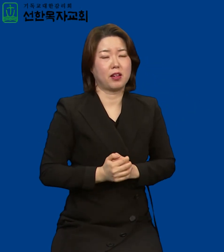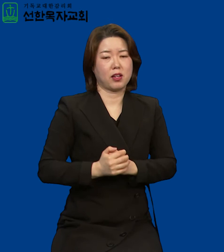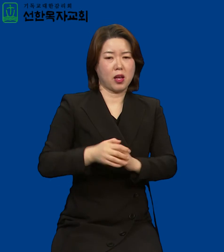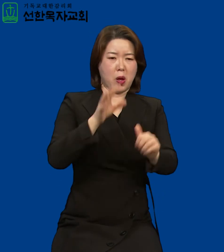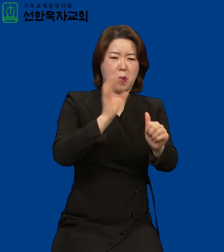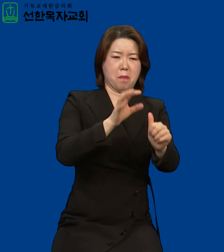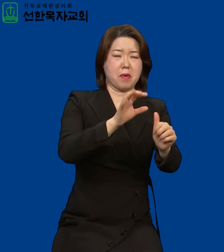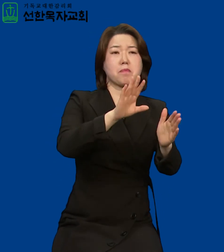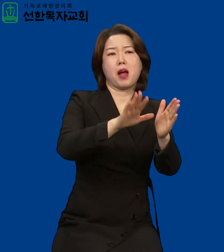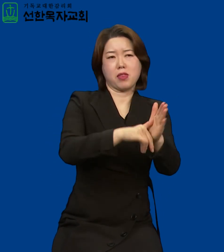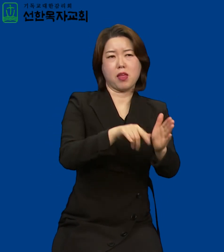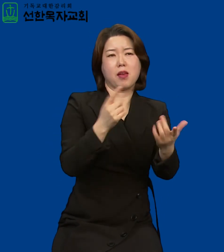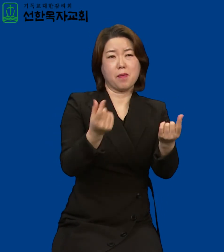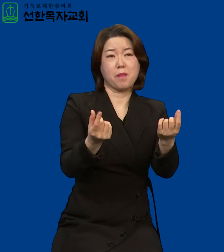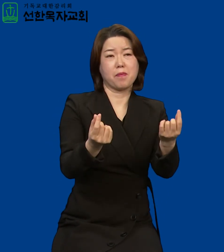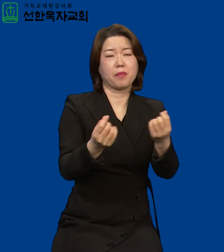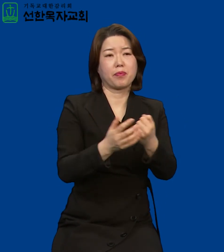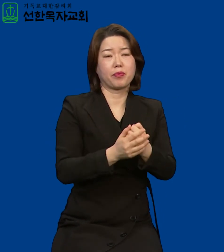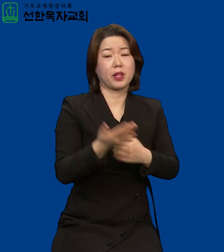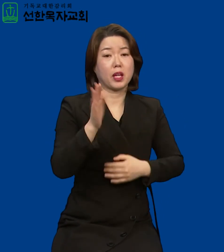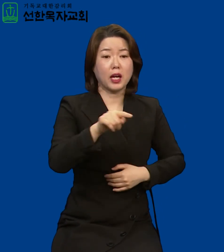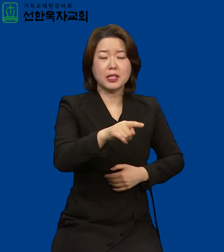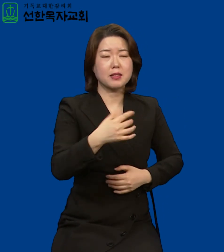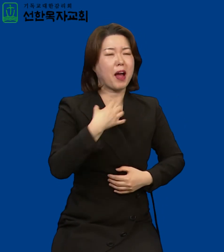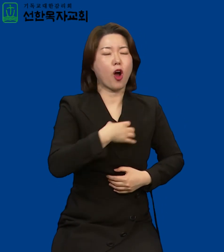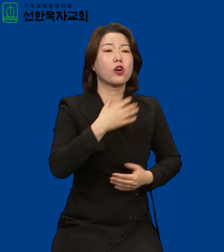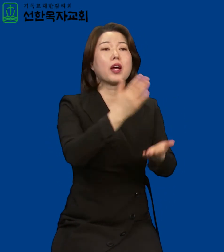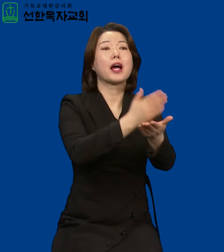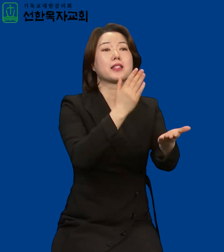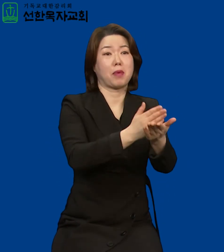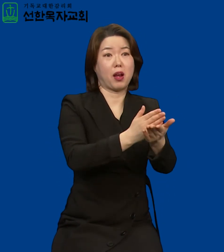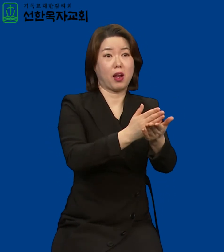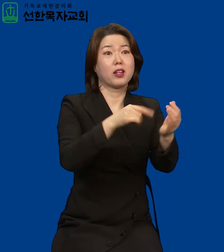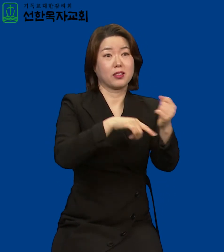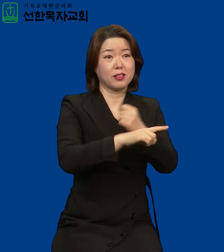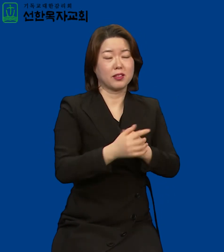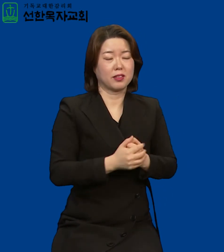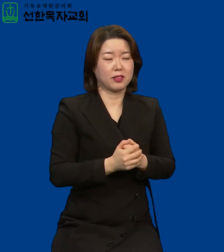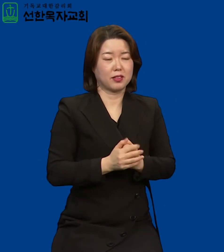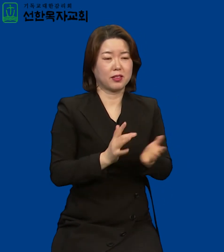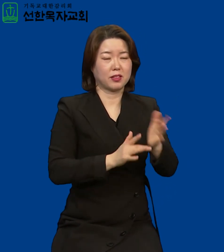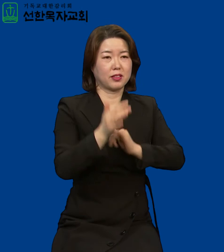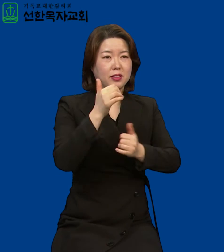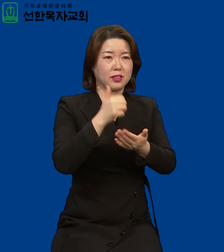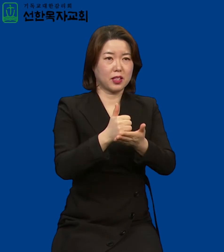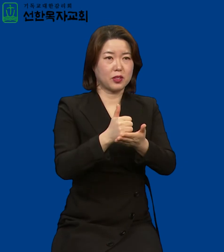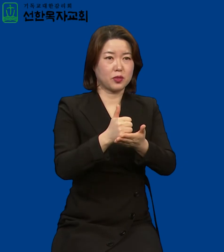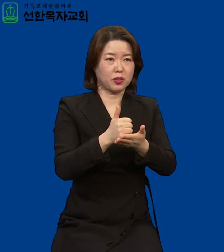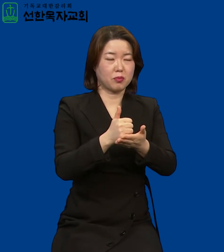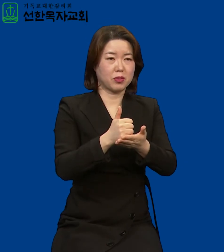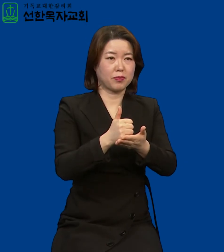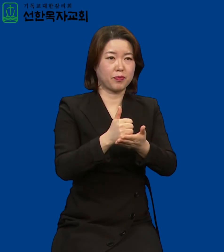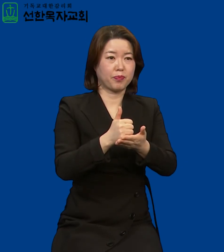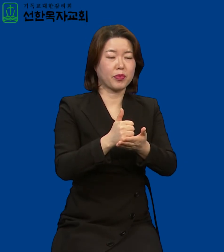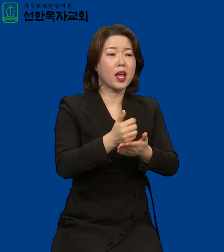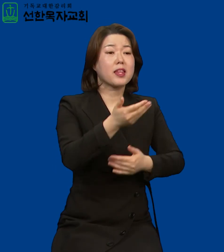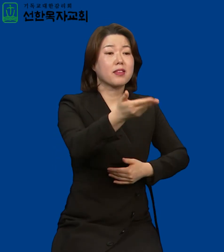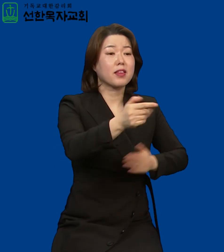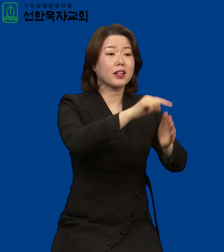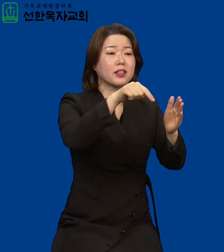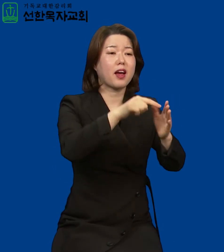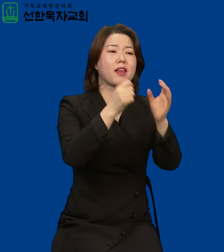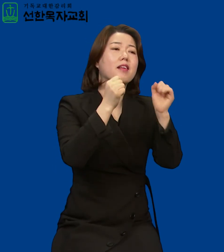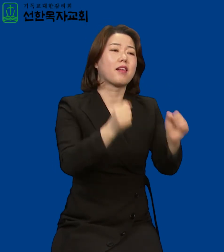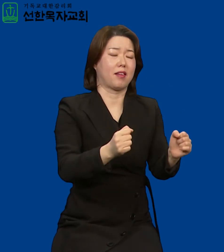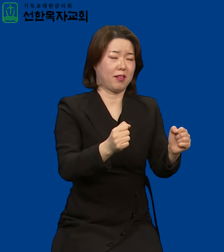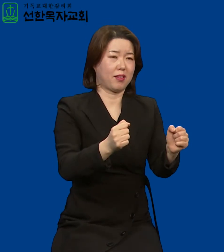핍박시대는 그랬죠. 그래도 걱정하지 말라는 거예요. 예수님은 당신 안에 거하시고